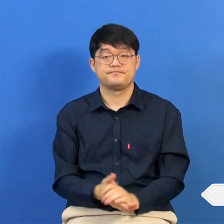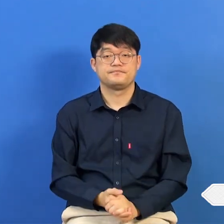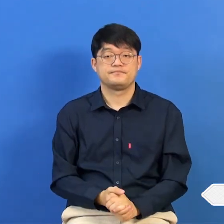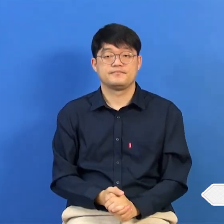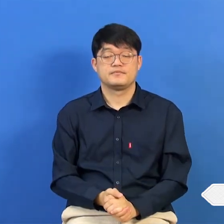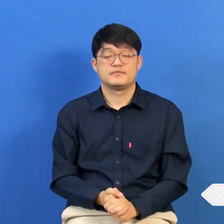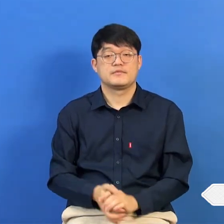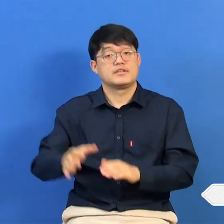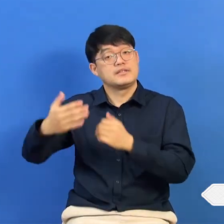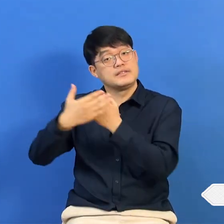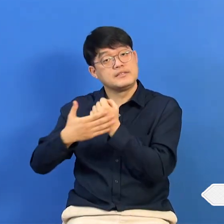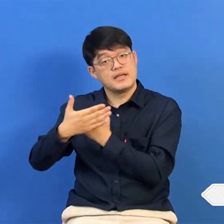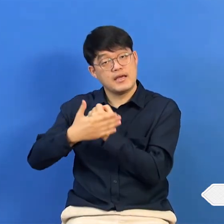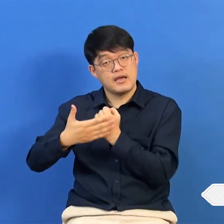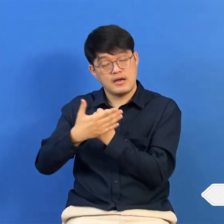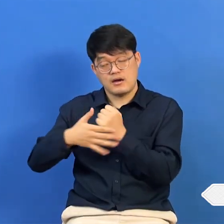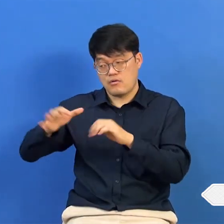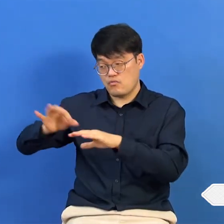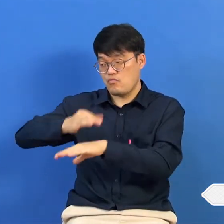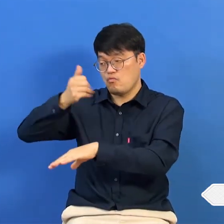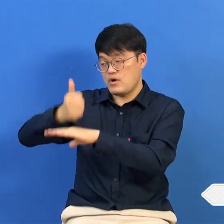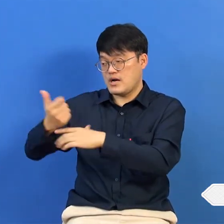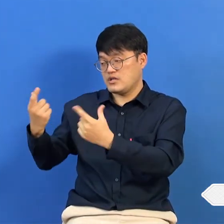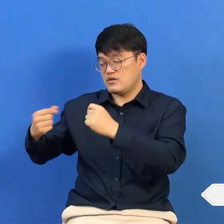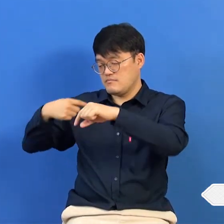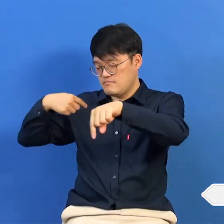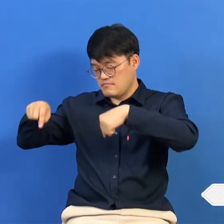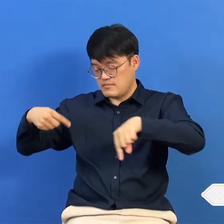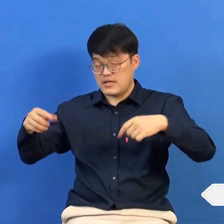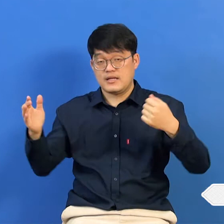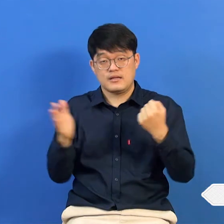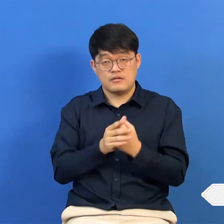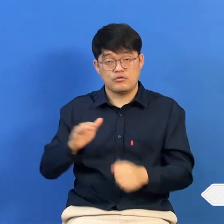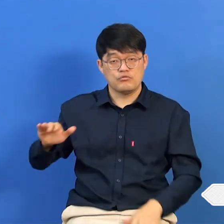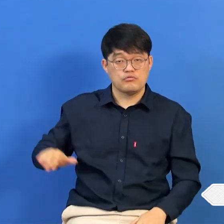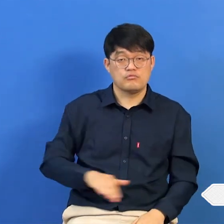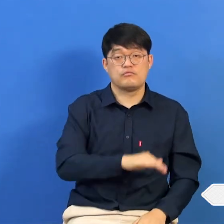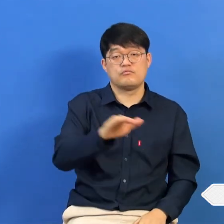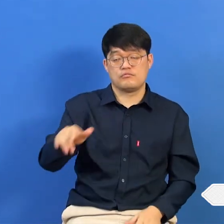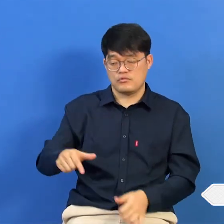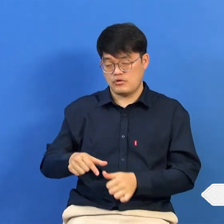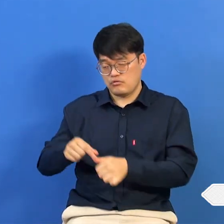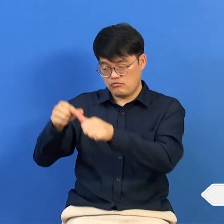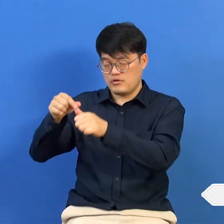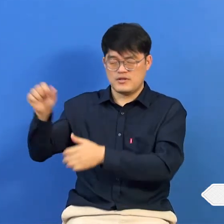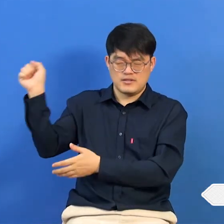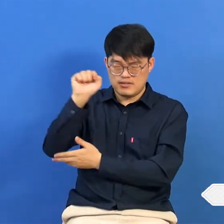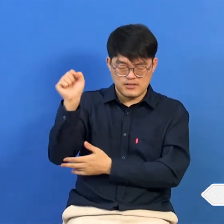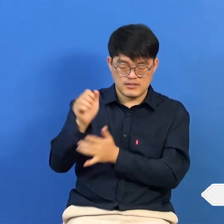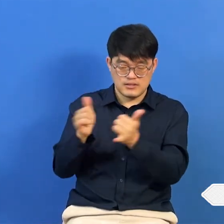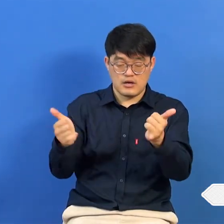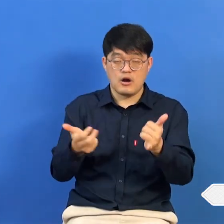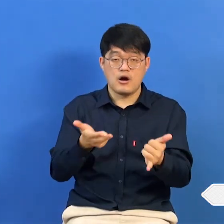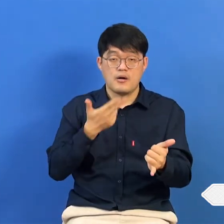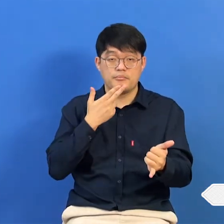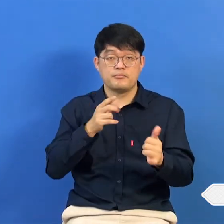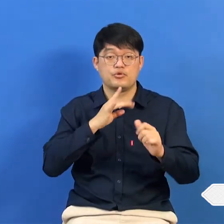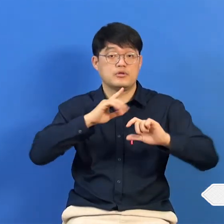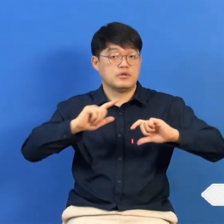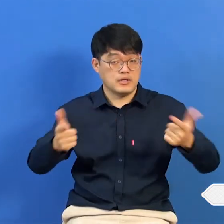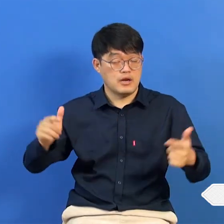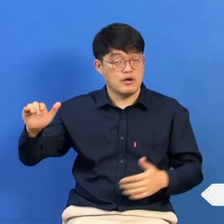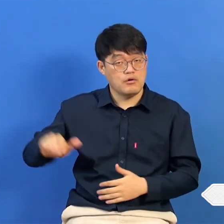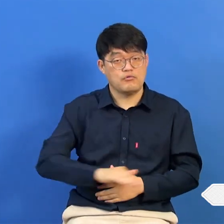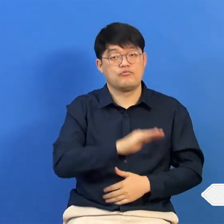그래서 이 은혜가 왕노릇하기 때문에 우리의 구원을 흔들 자가 없을 뿐 아니라 또 한 가지는 우리의